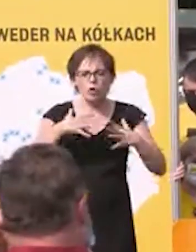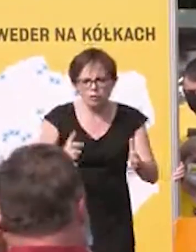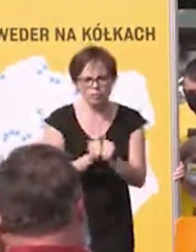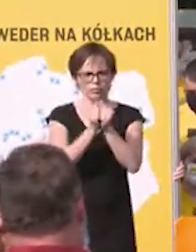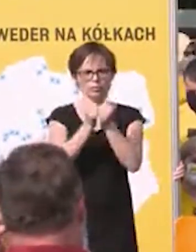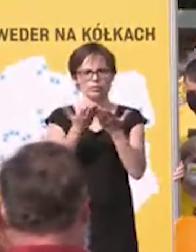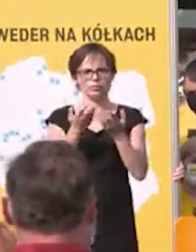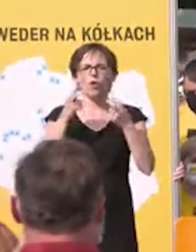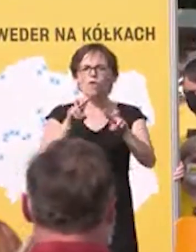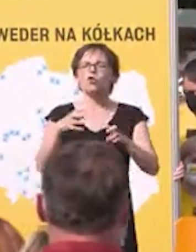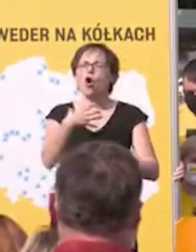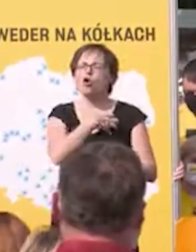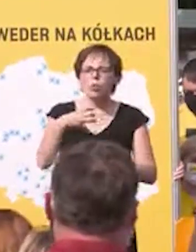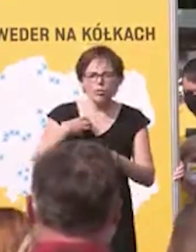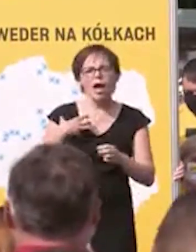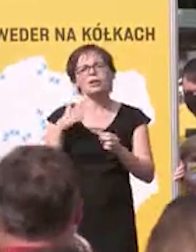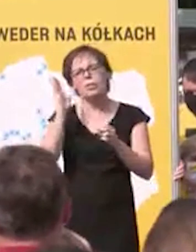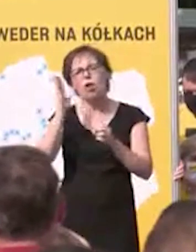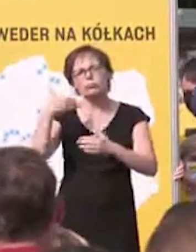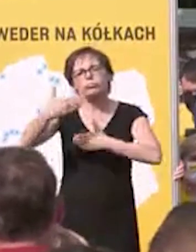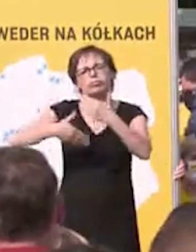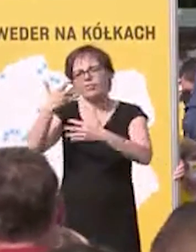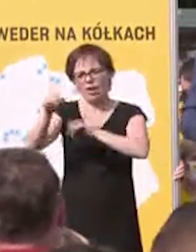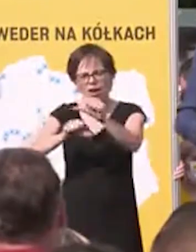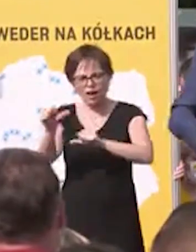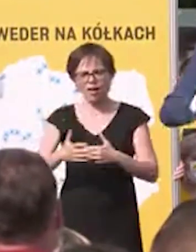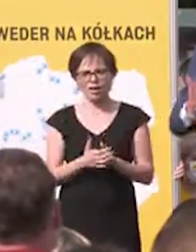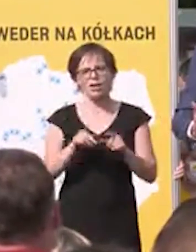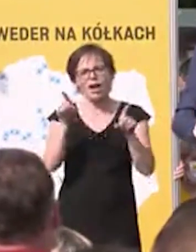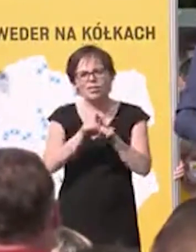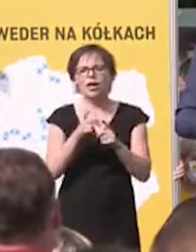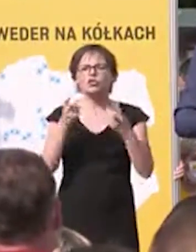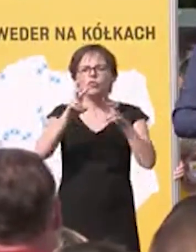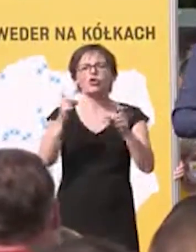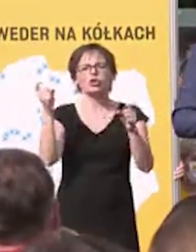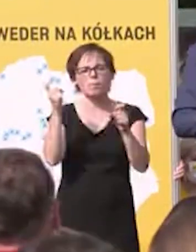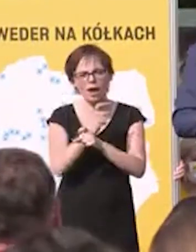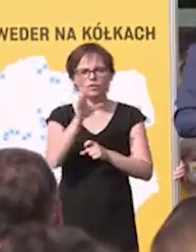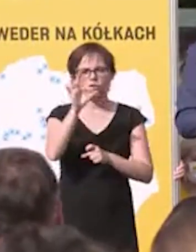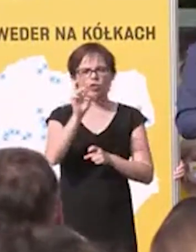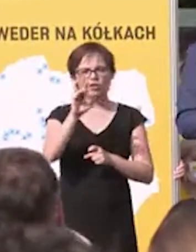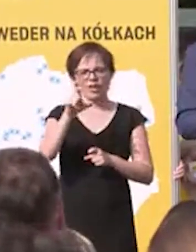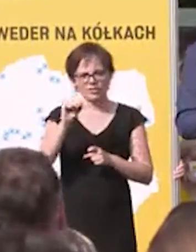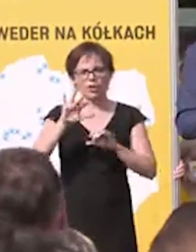tworzenia gospodarki na pokolenia, wreszcie tworzenia państwa świeckiego i praworządnego.